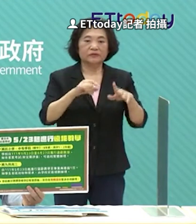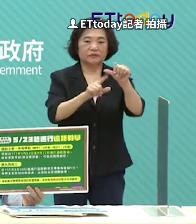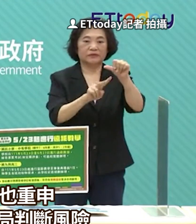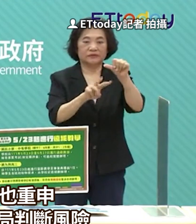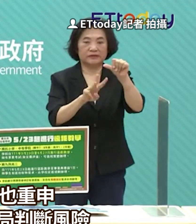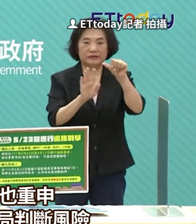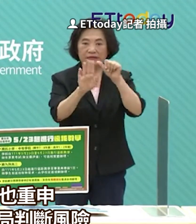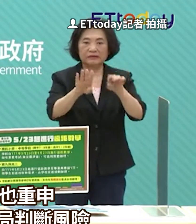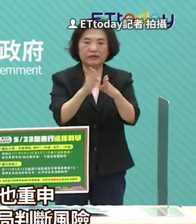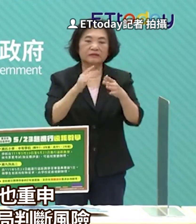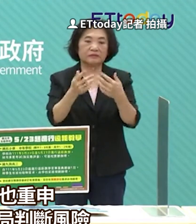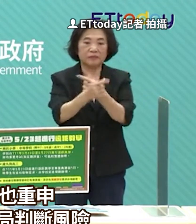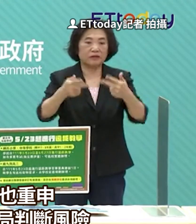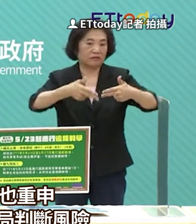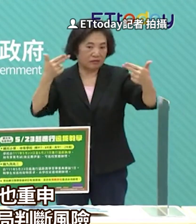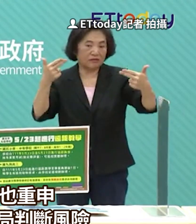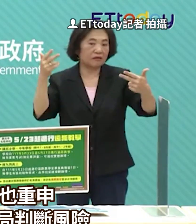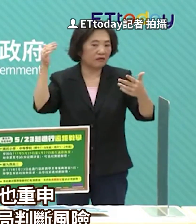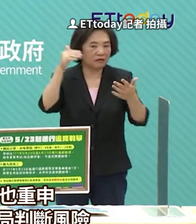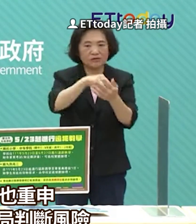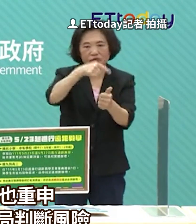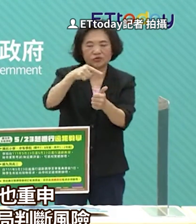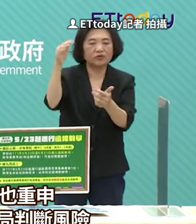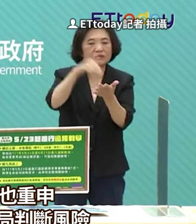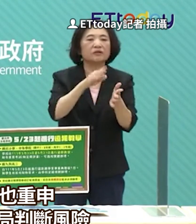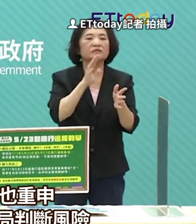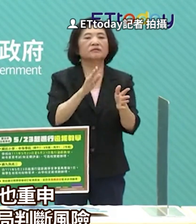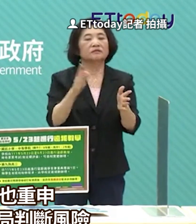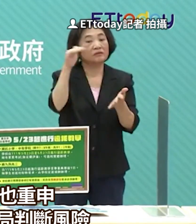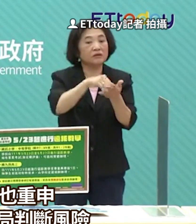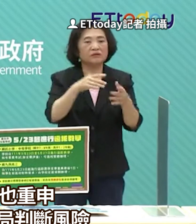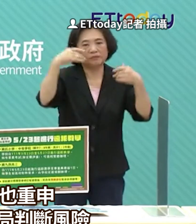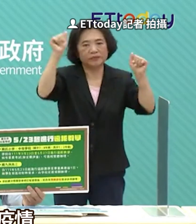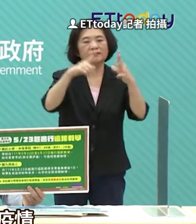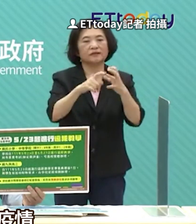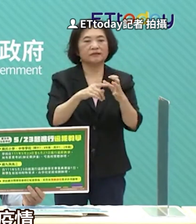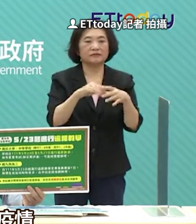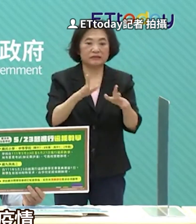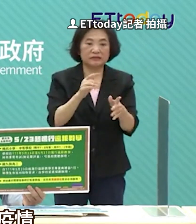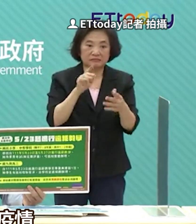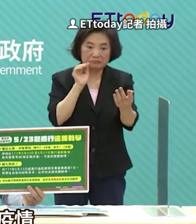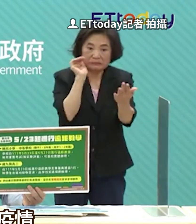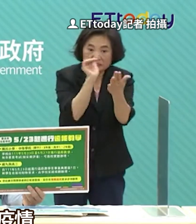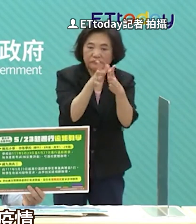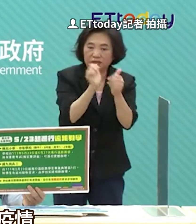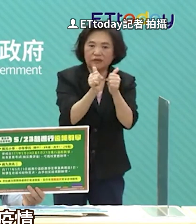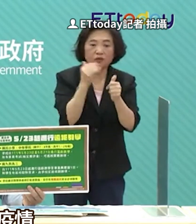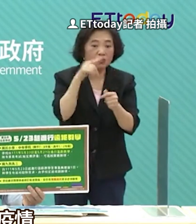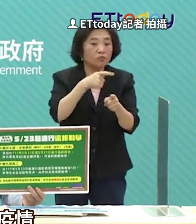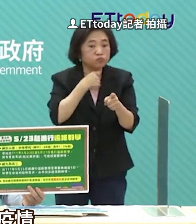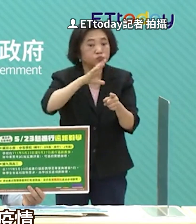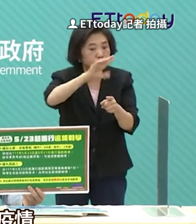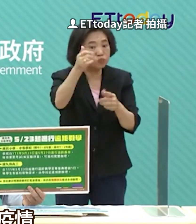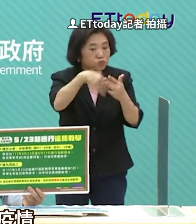起哦就开始远距教学，一直到毕业典礼。反正你们现在对付的是联考哈，那当然有需要回到学校哦，就回到学校。